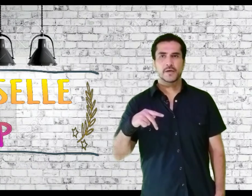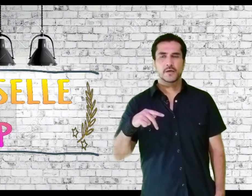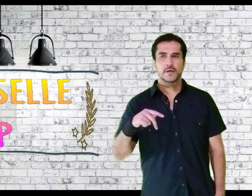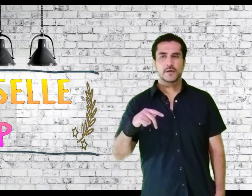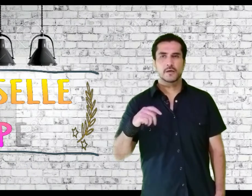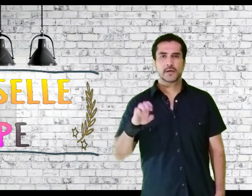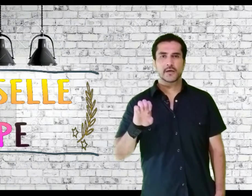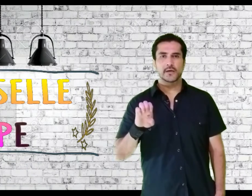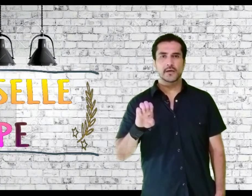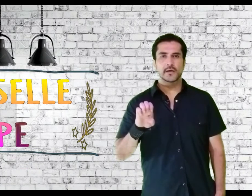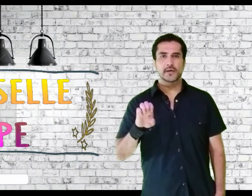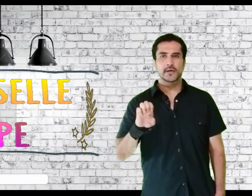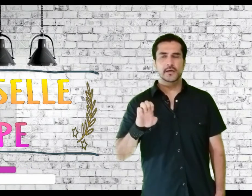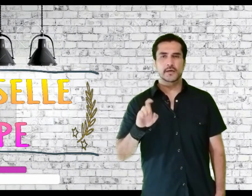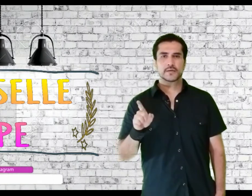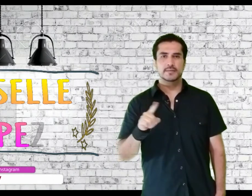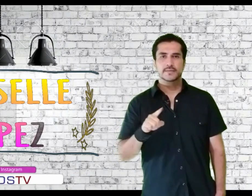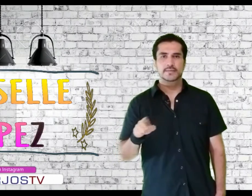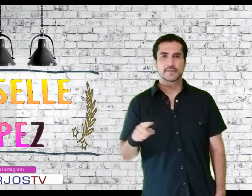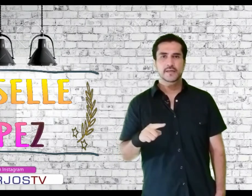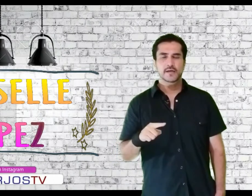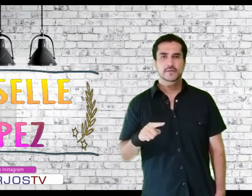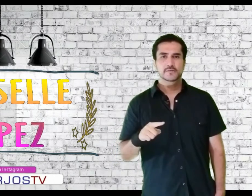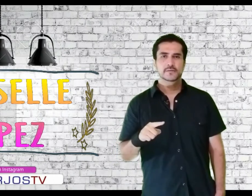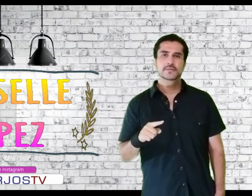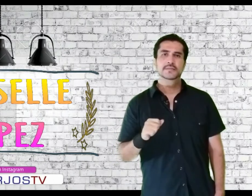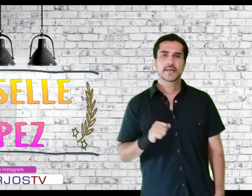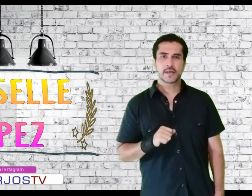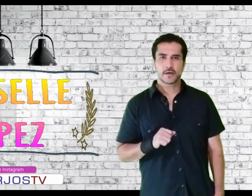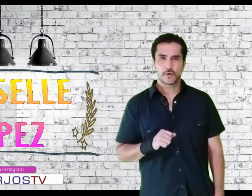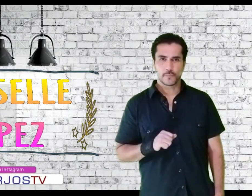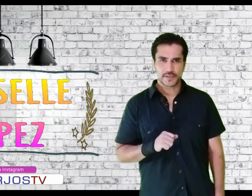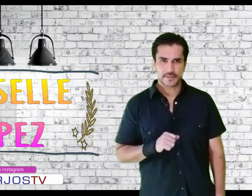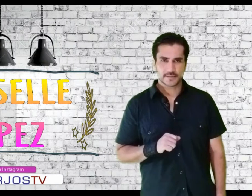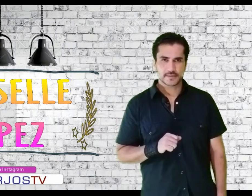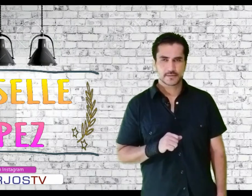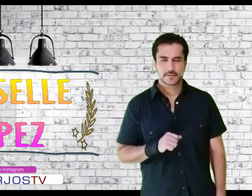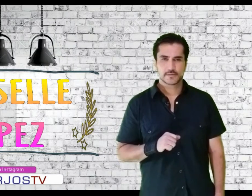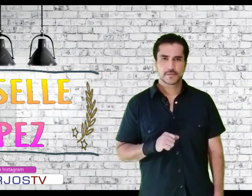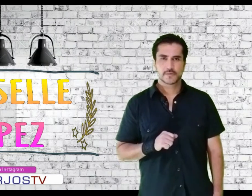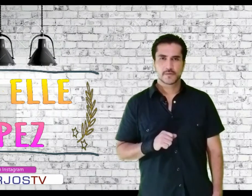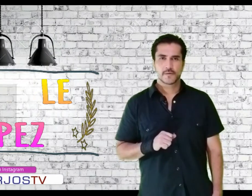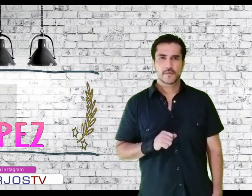P, E, Z, Giselle López.